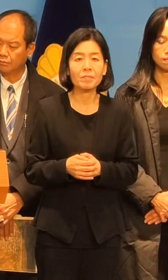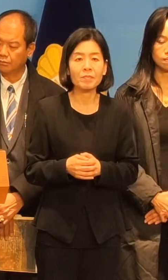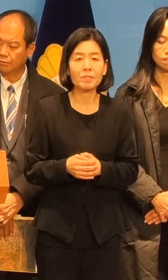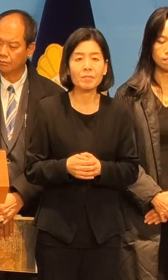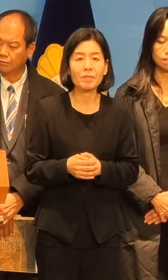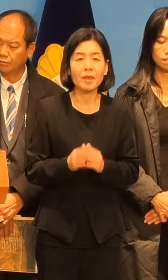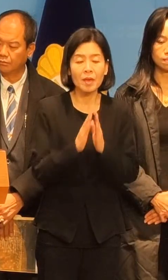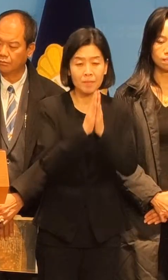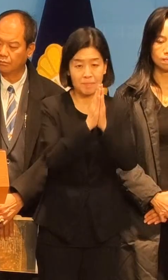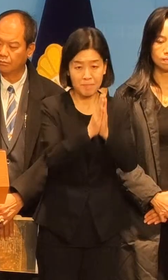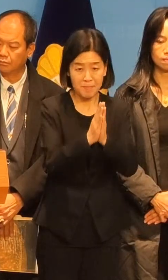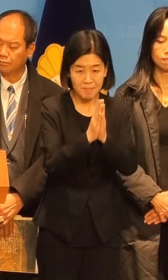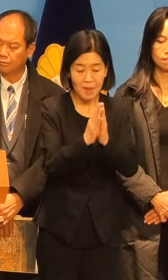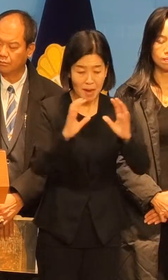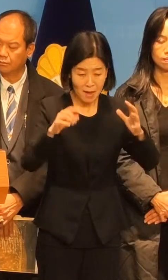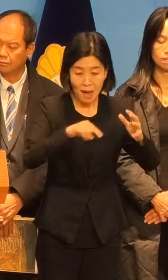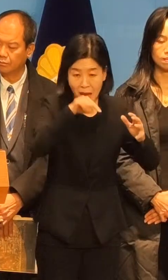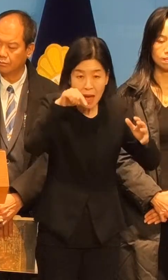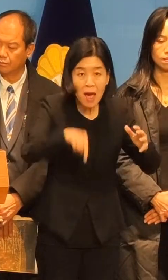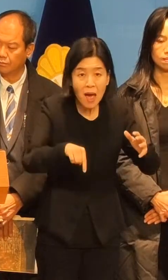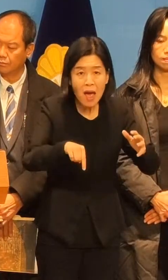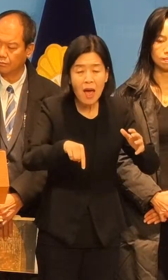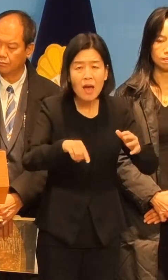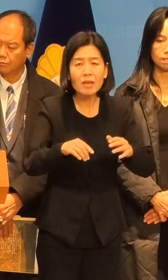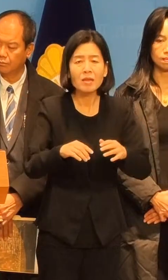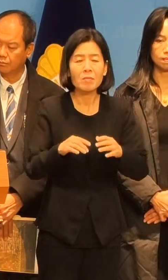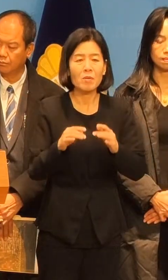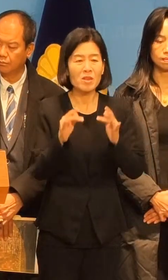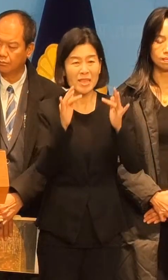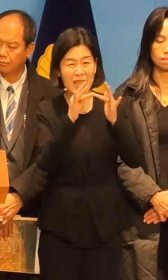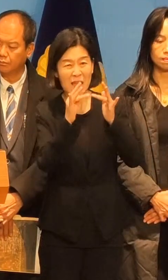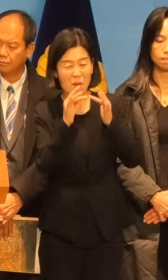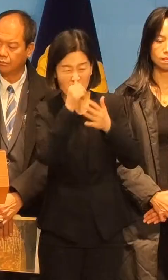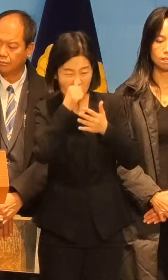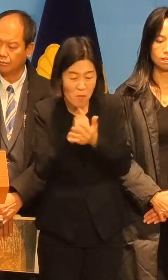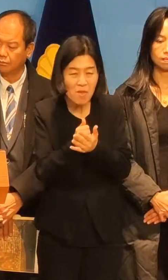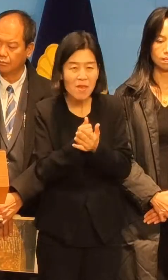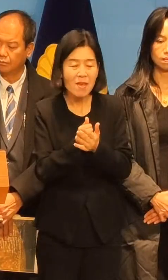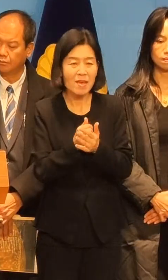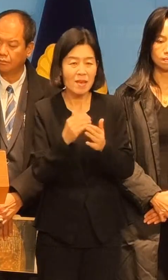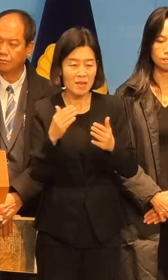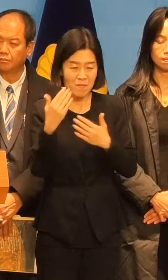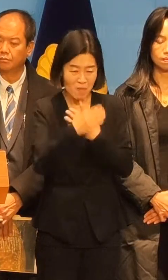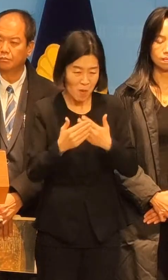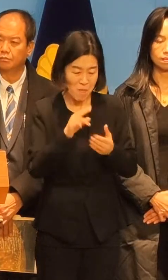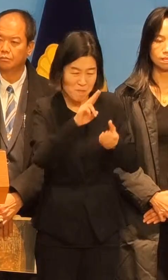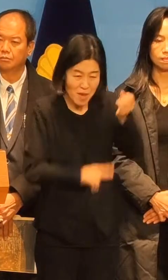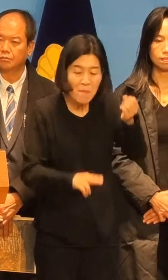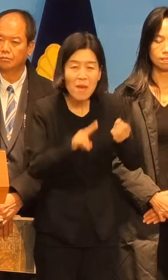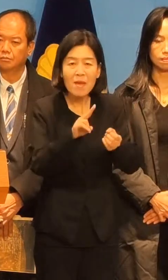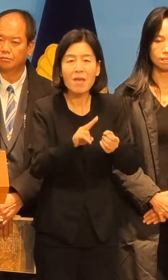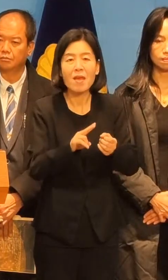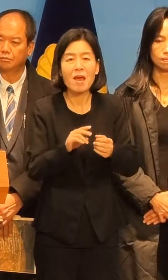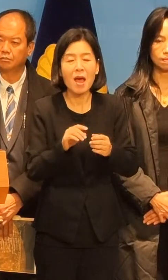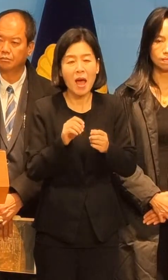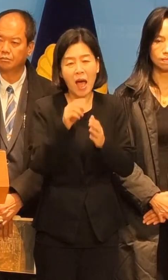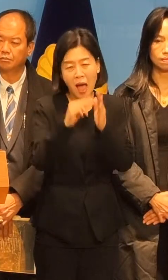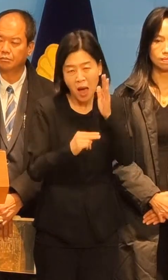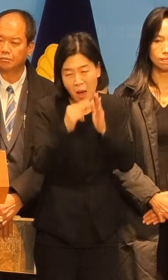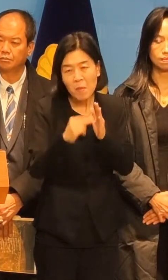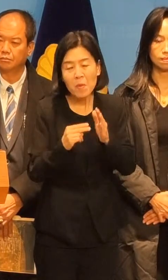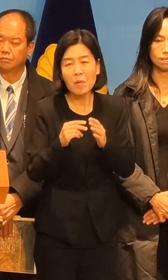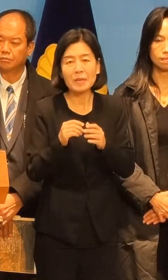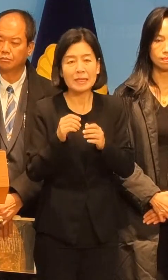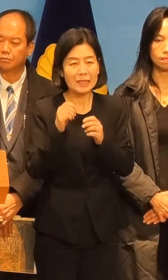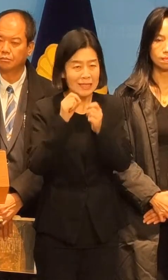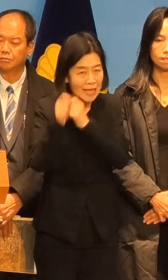아시다시피 미얀마 내에 대규모의 사이버 범죄, 인신매매, 암호화폐 사기, 딥페이크 사기